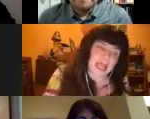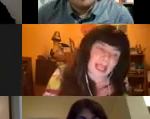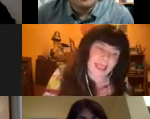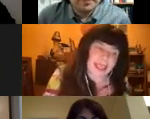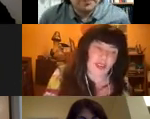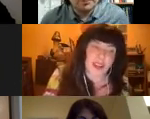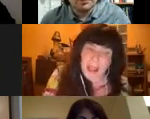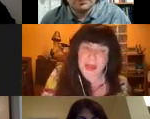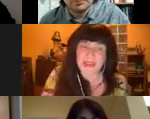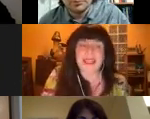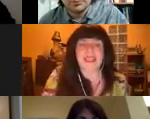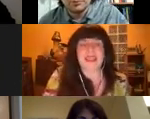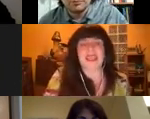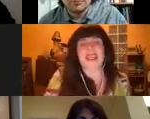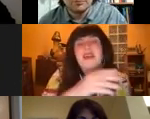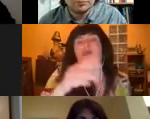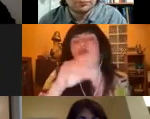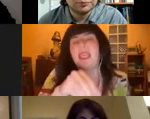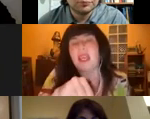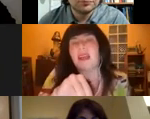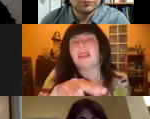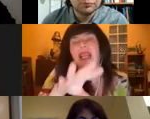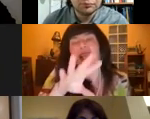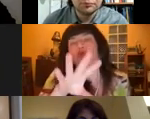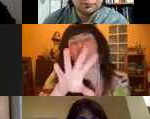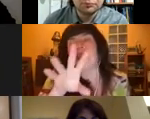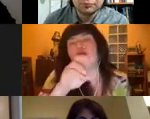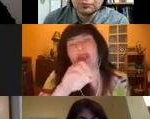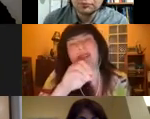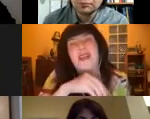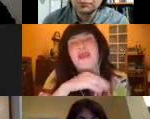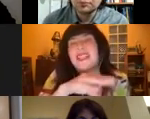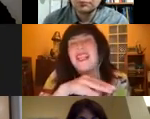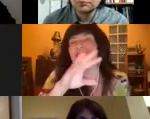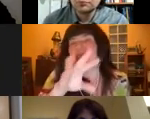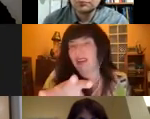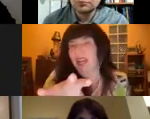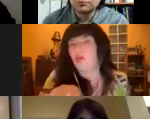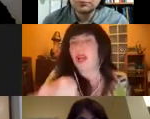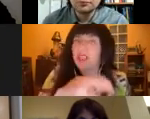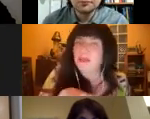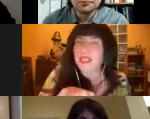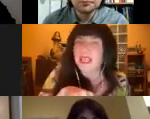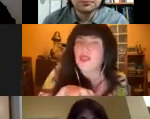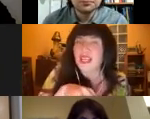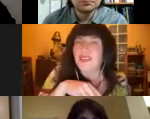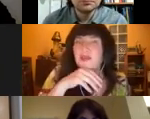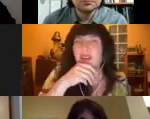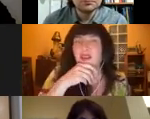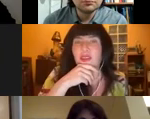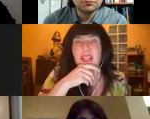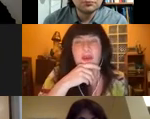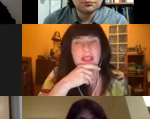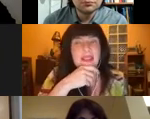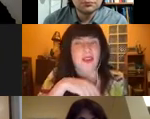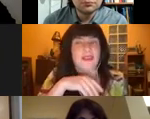en Halliday, en On Grammar, él ya proponía que la estructura no necesariamente era lineal. Algunas otras investigaciones que habíamos